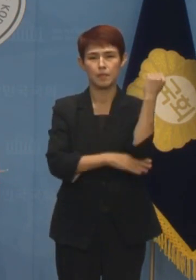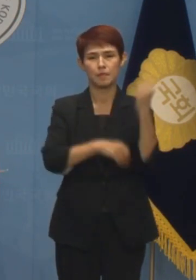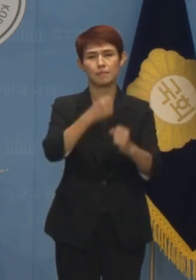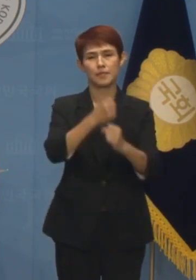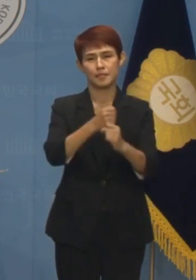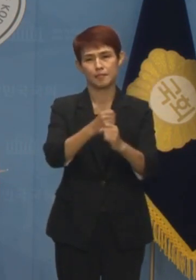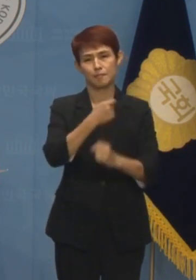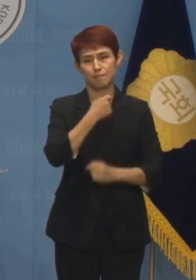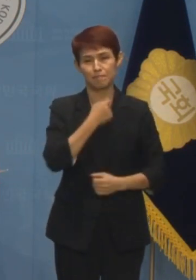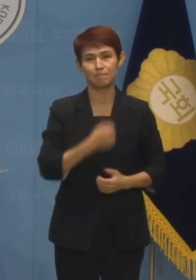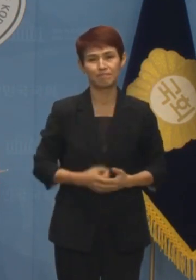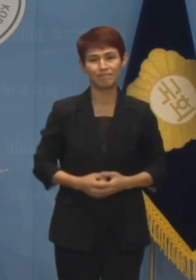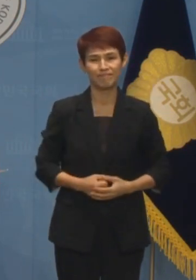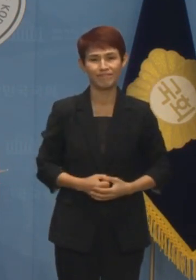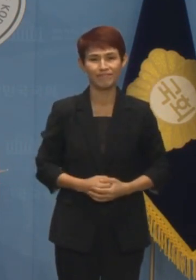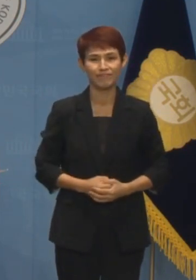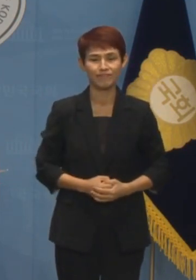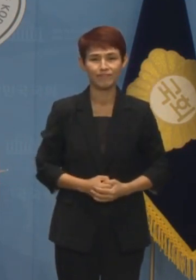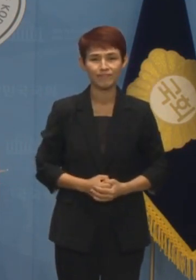마련하고자 합니다.